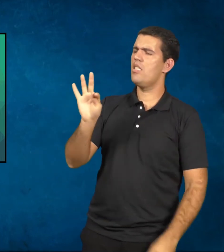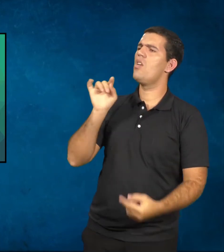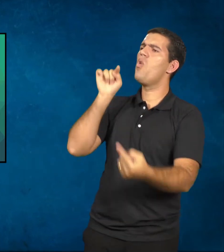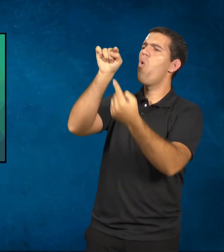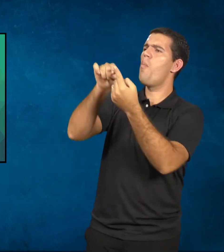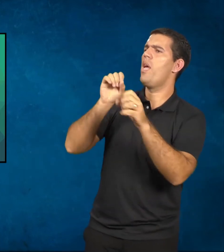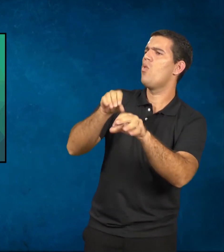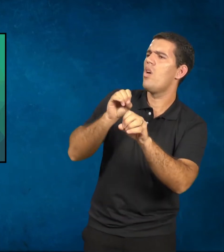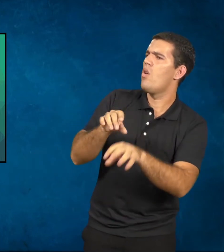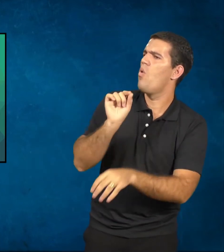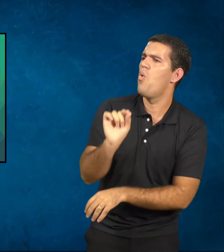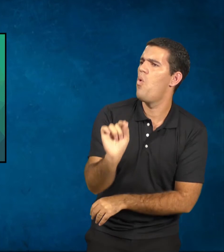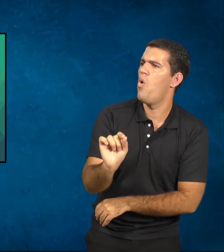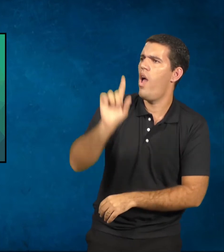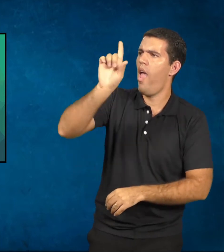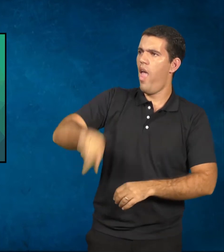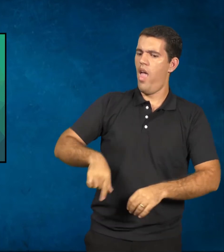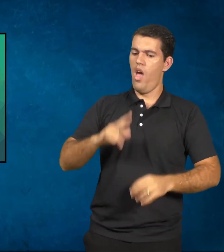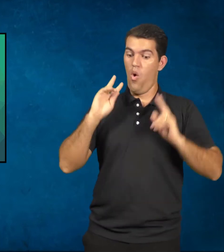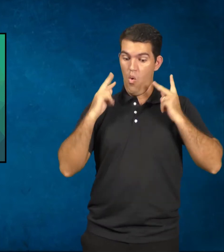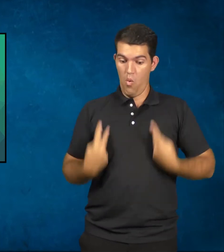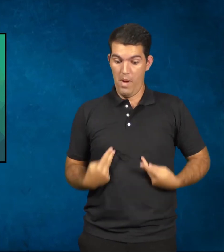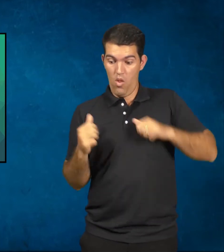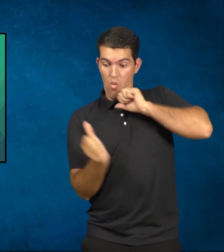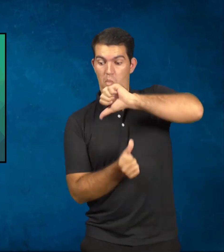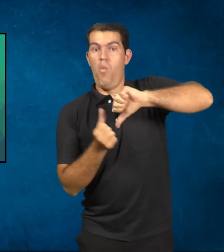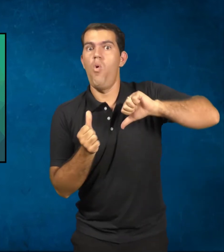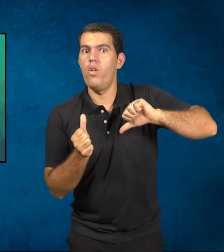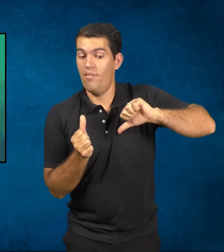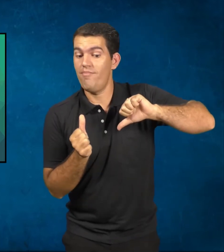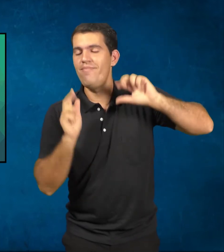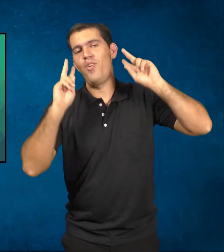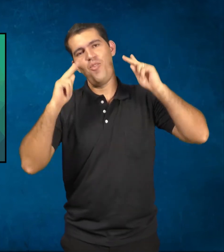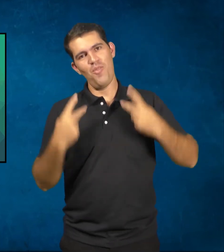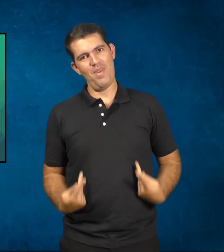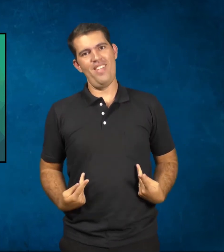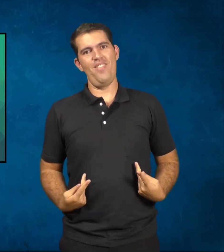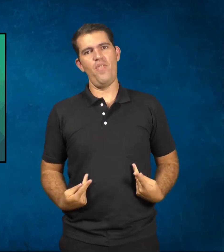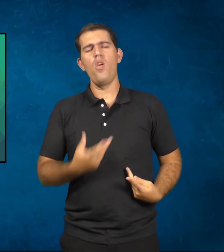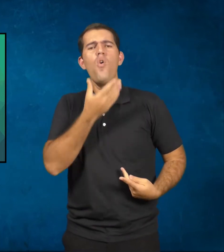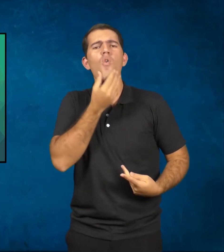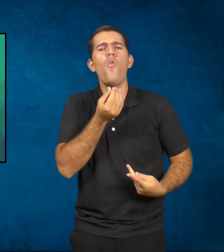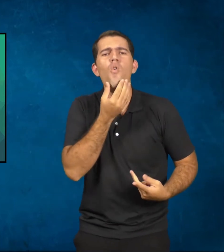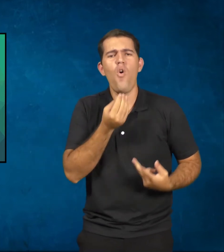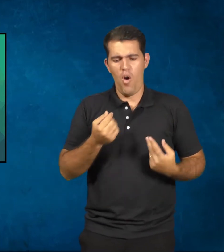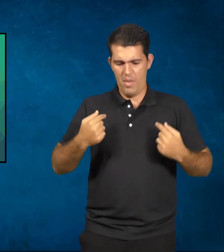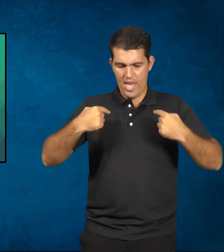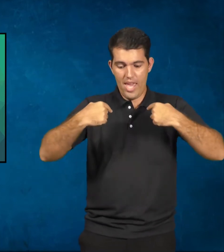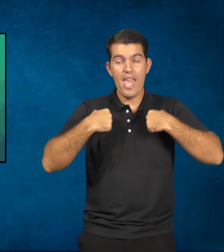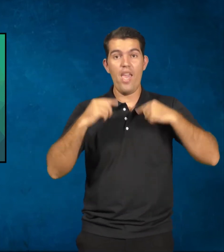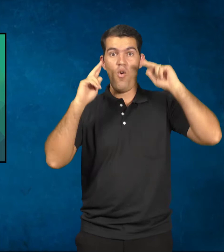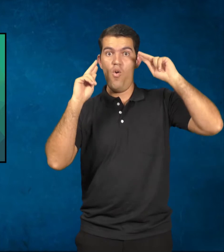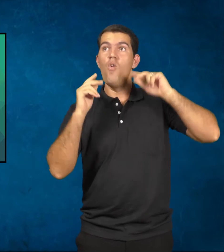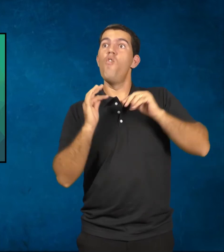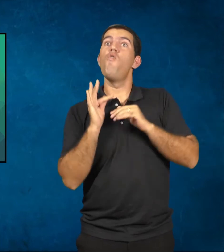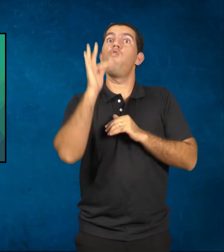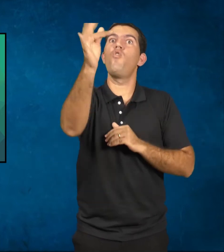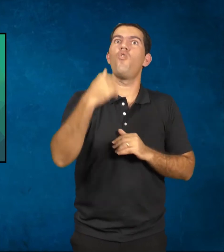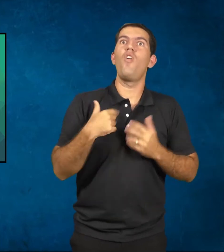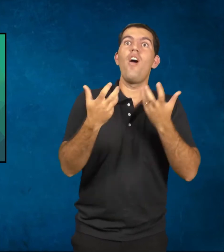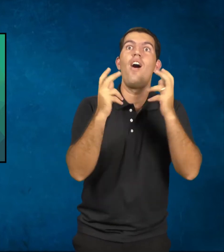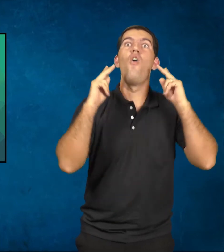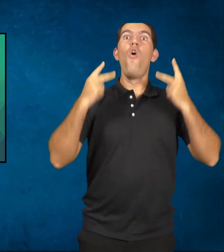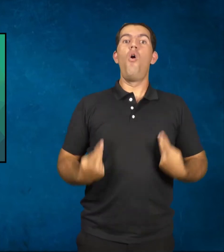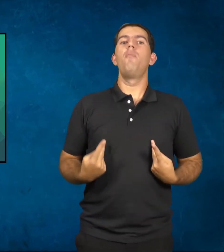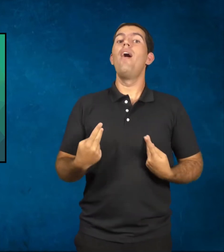tem a função de transformar o ser humano em ser humano. O homem não pode tornar-se um verdadeiro homem